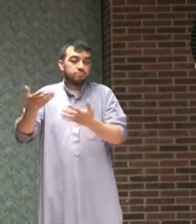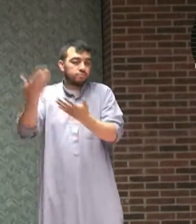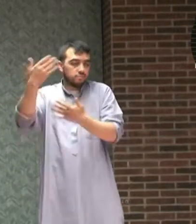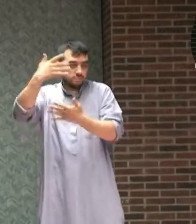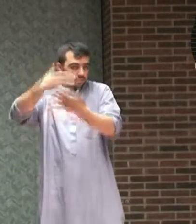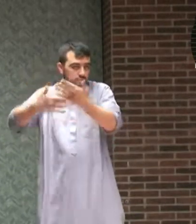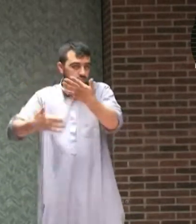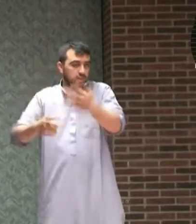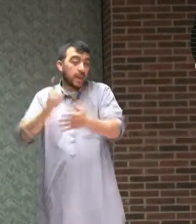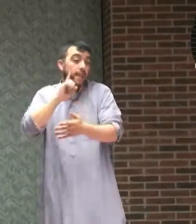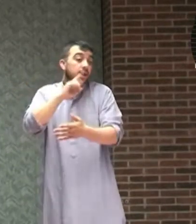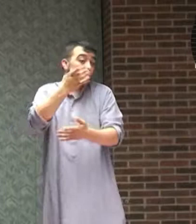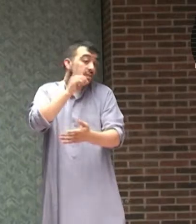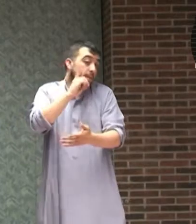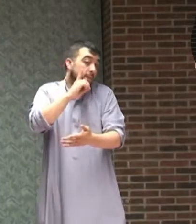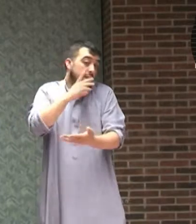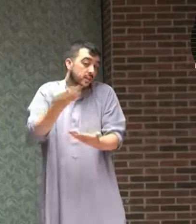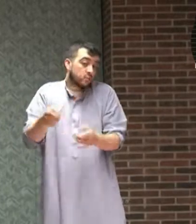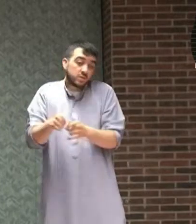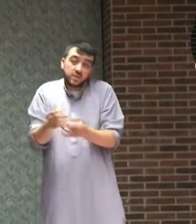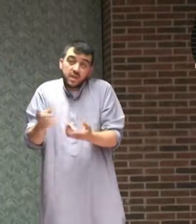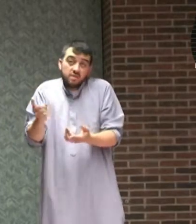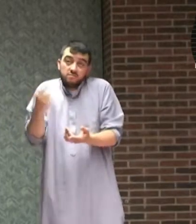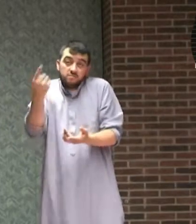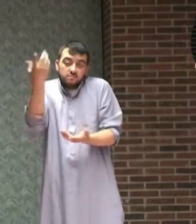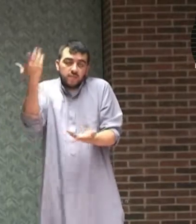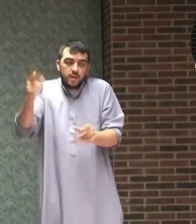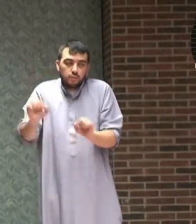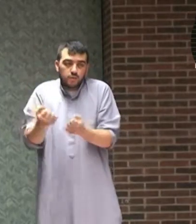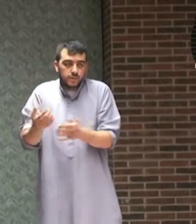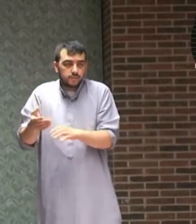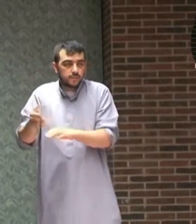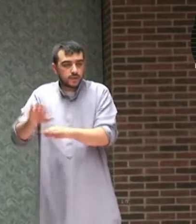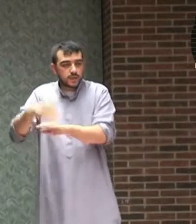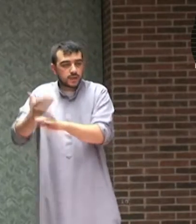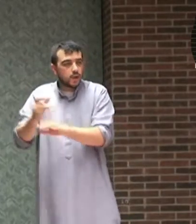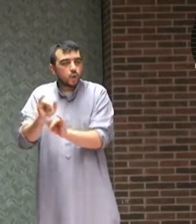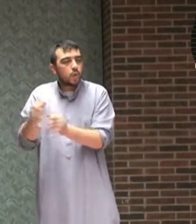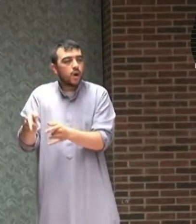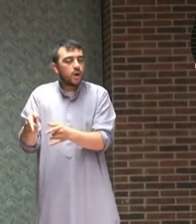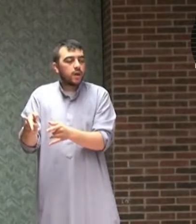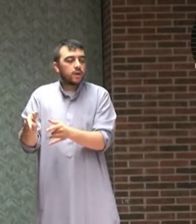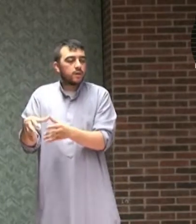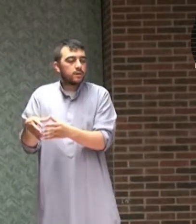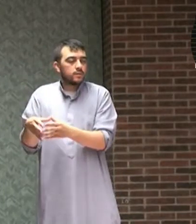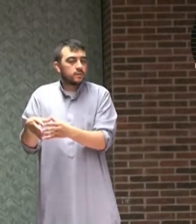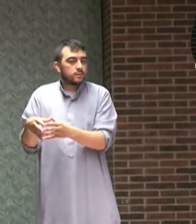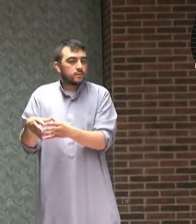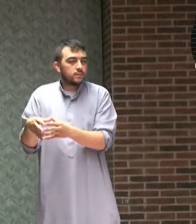dans ce genre de cas, il convient aux croyants